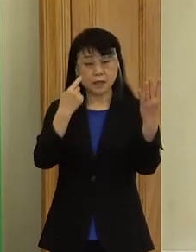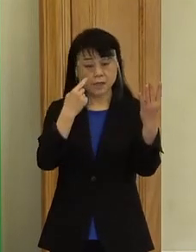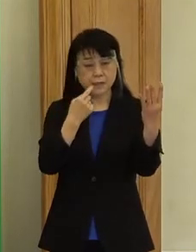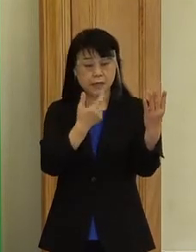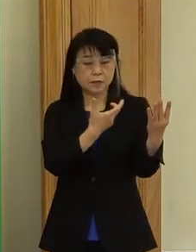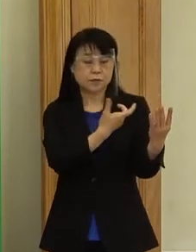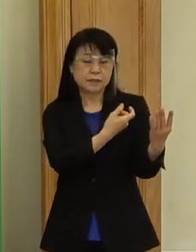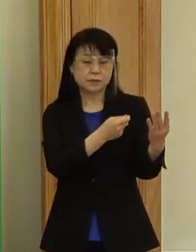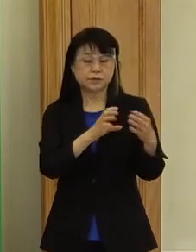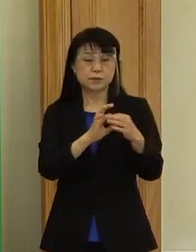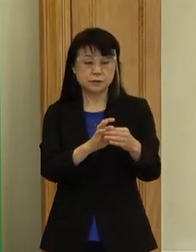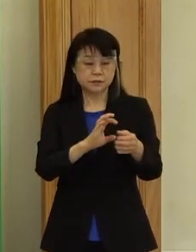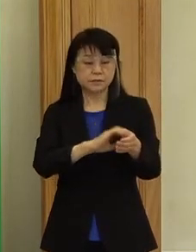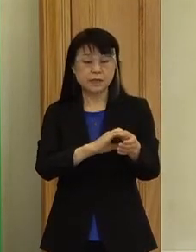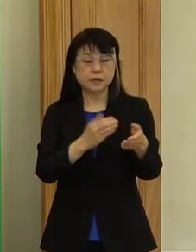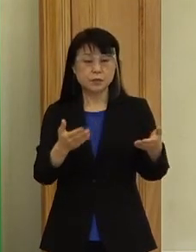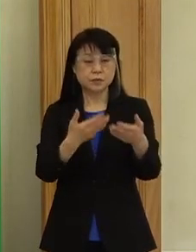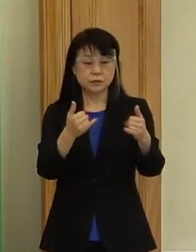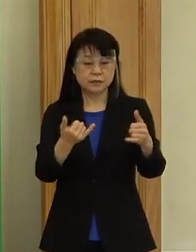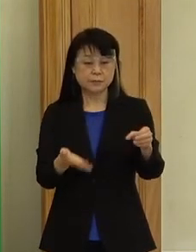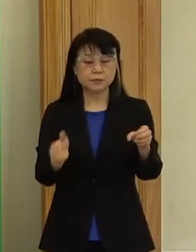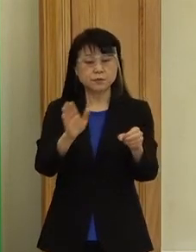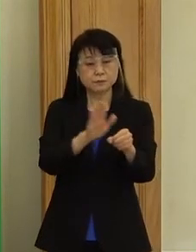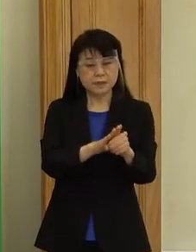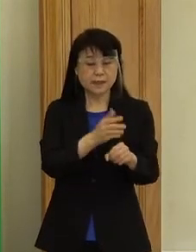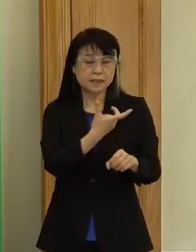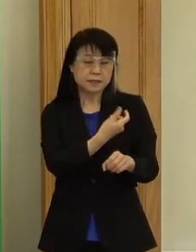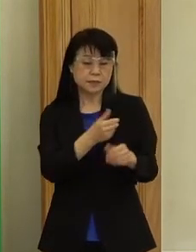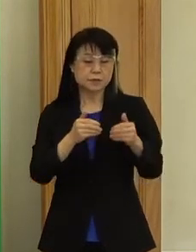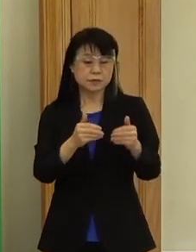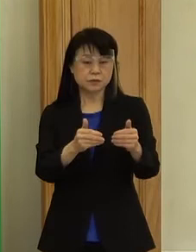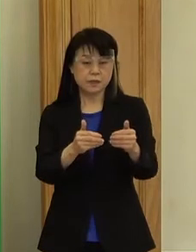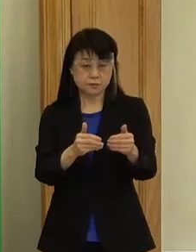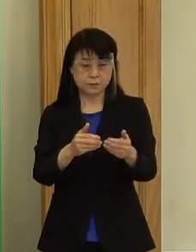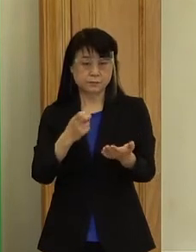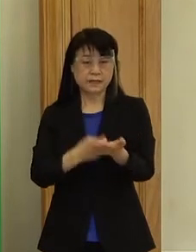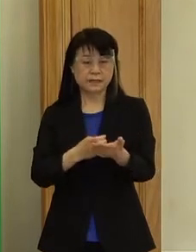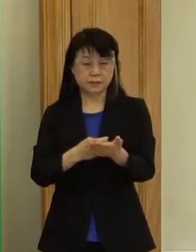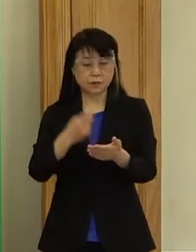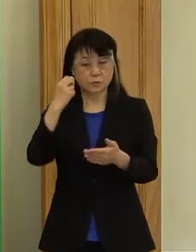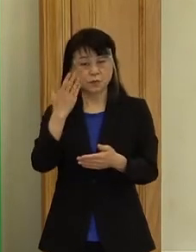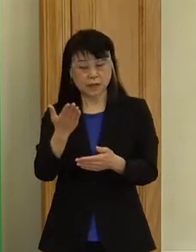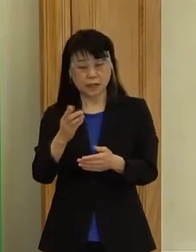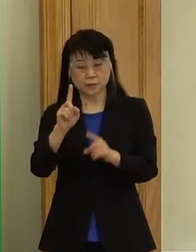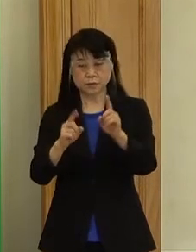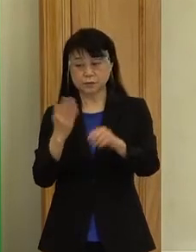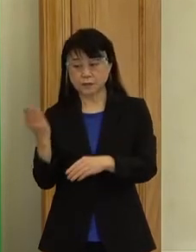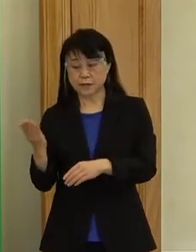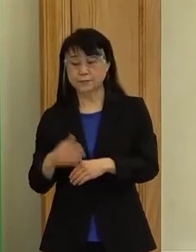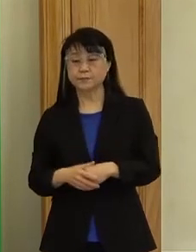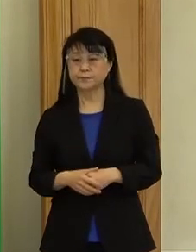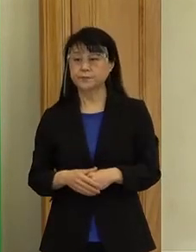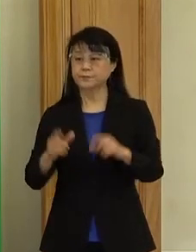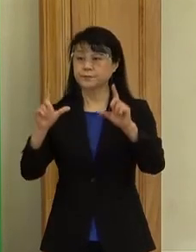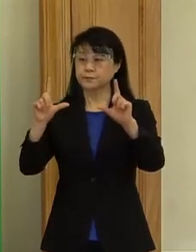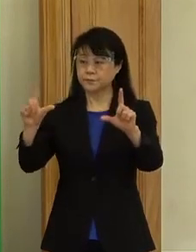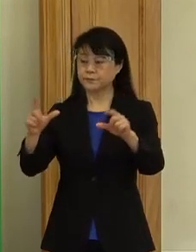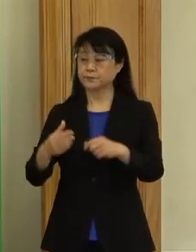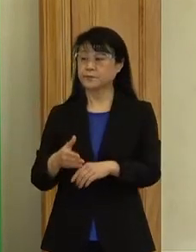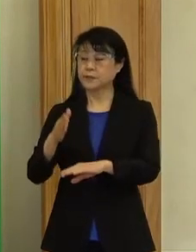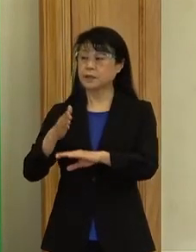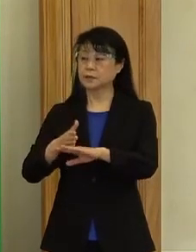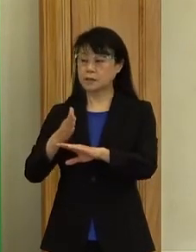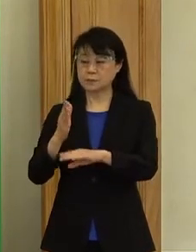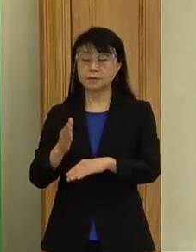従事者も含めて接種すべきかということをちょっと見解をお聞かせください。 はい、ありがとうございます。おっしゃるように